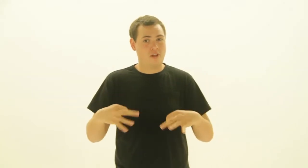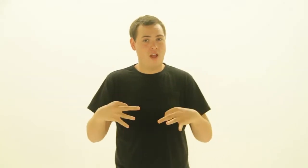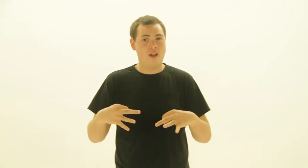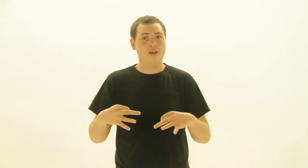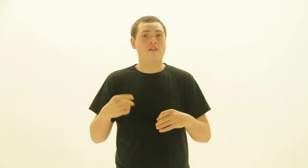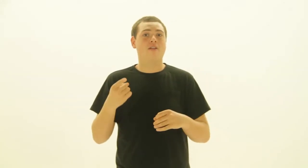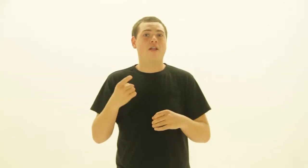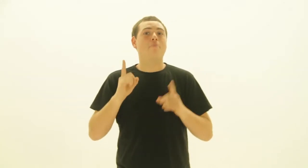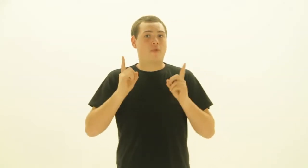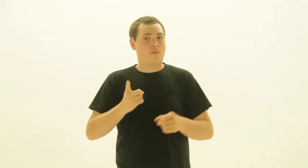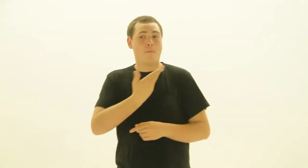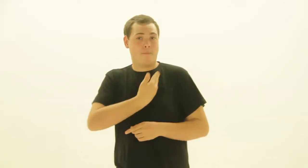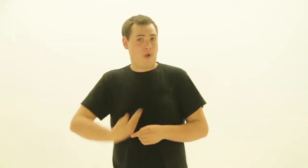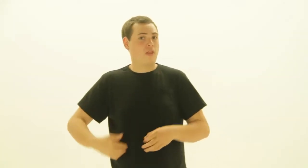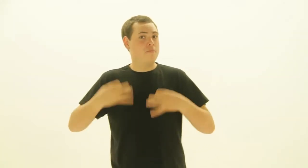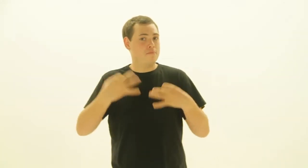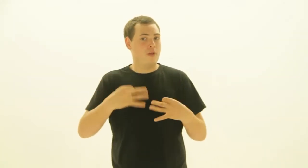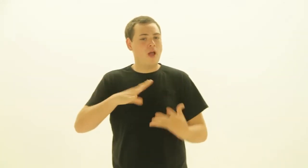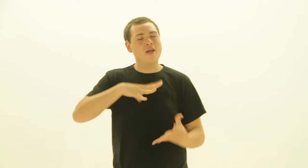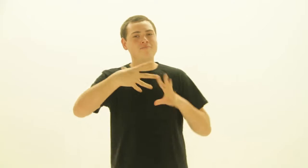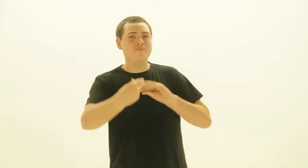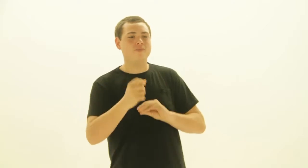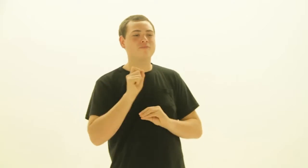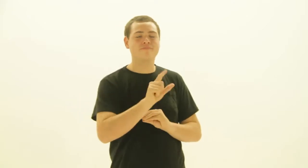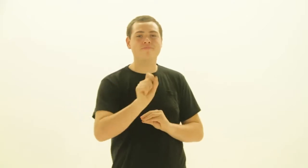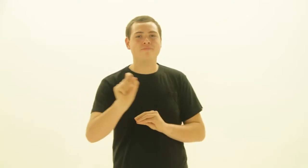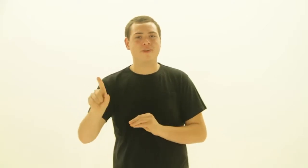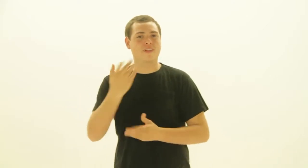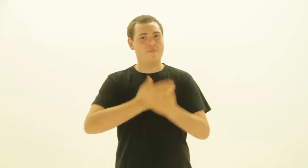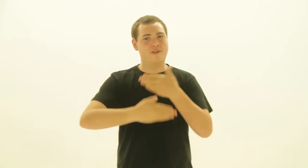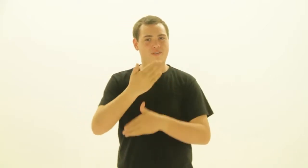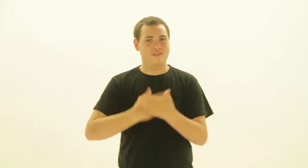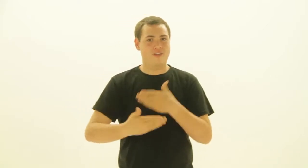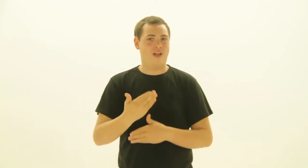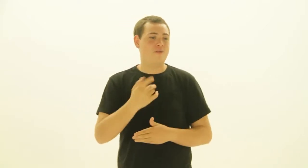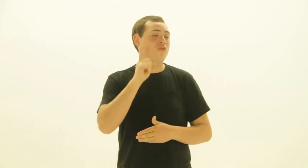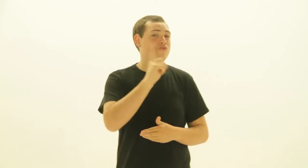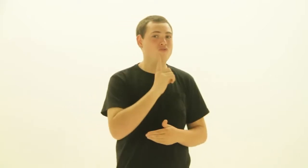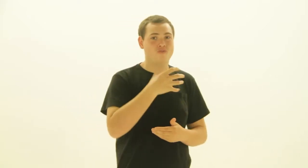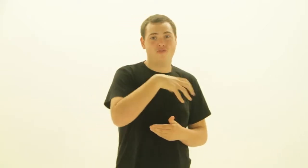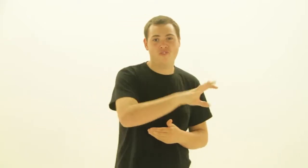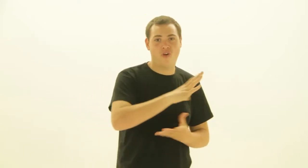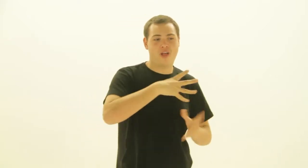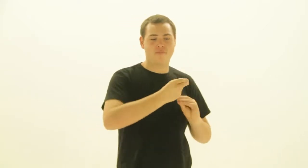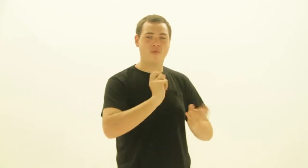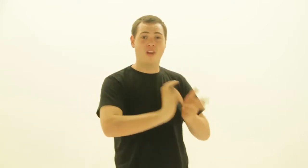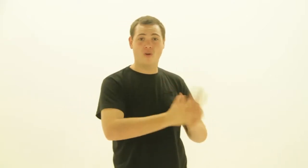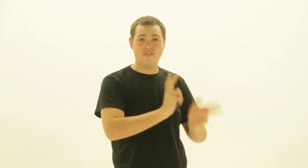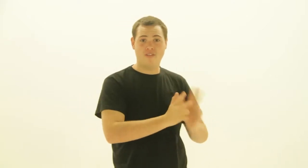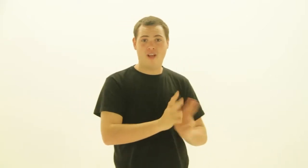tipo de discapacidad. Por ejemplo, con los sordos en lengua de señas, con los ciegos en braille, con los niños Down, cada uno especializado